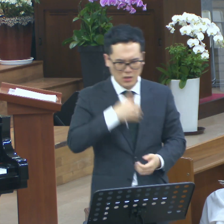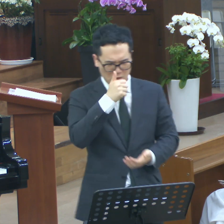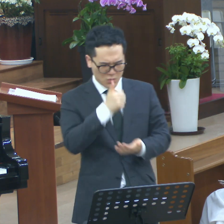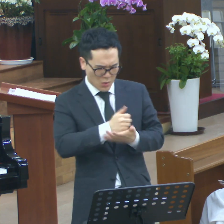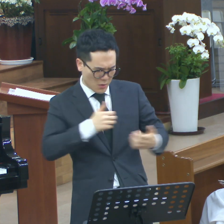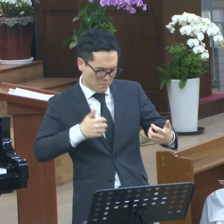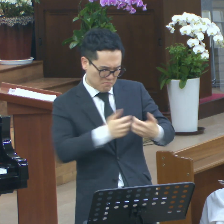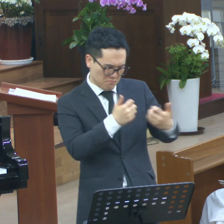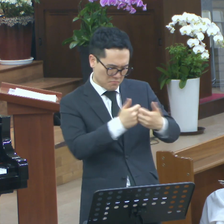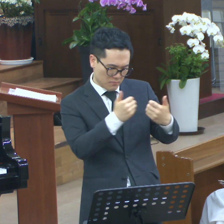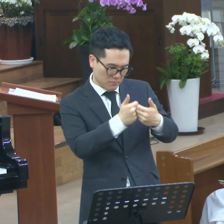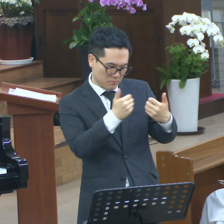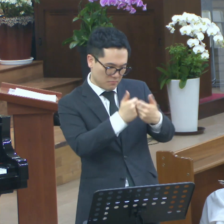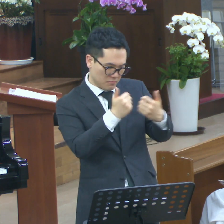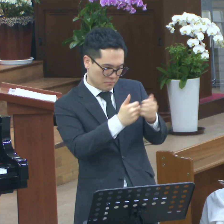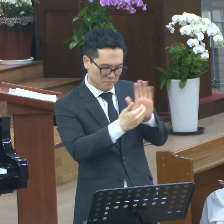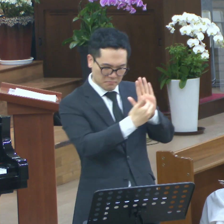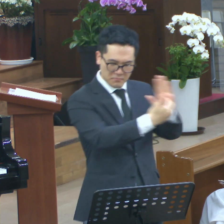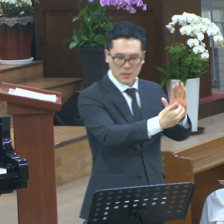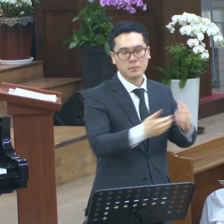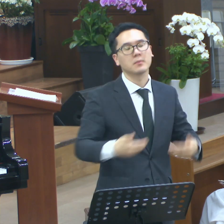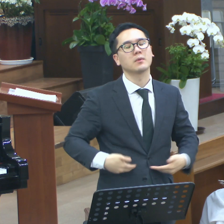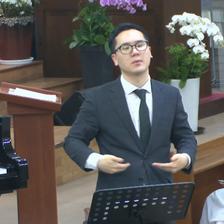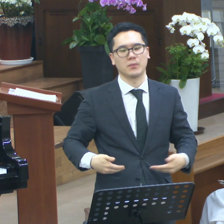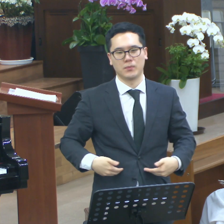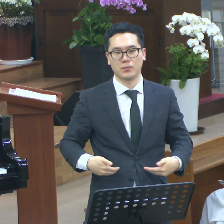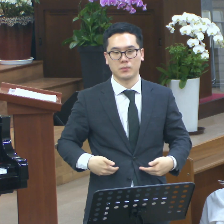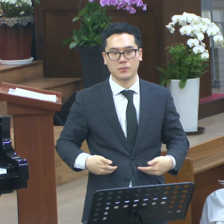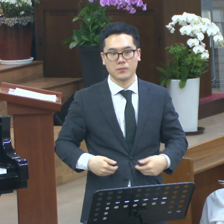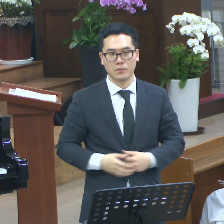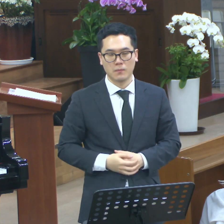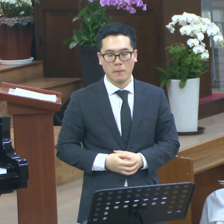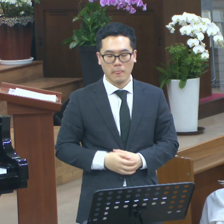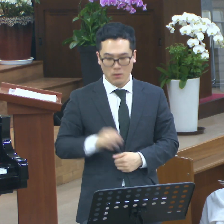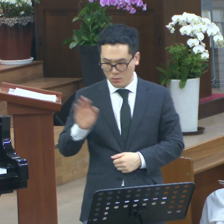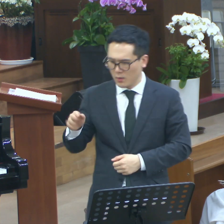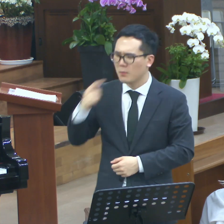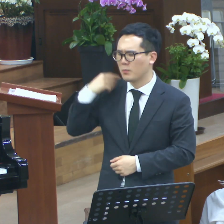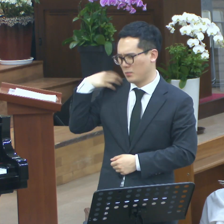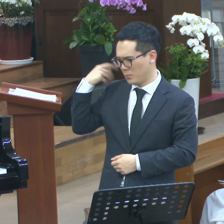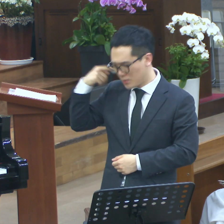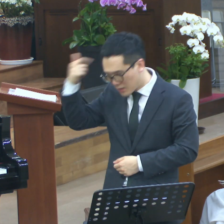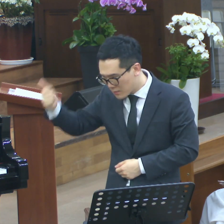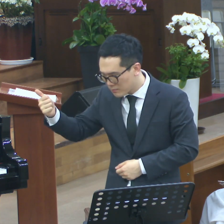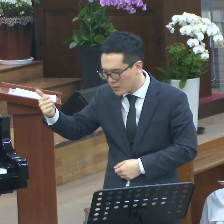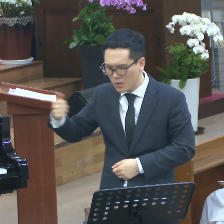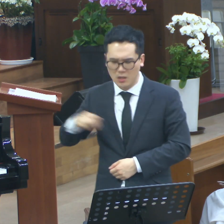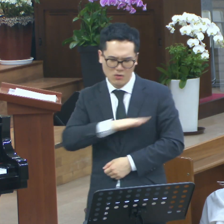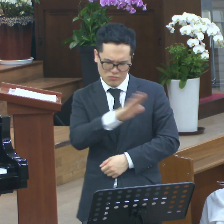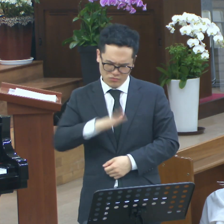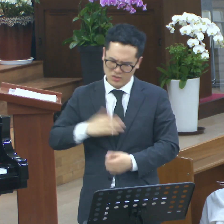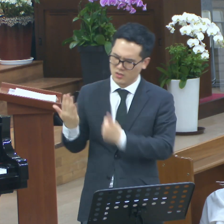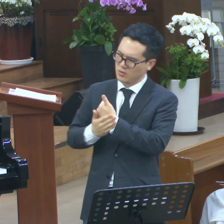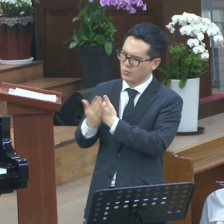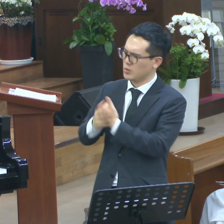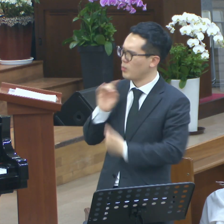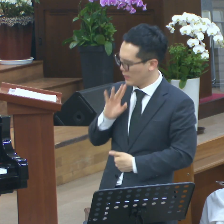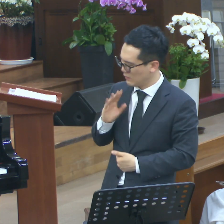거지. 목사님은 위로한 소리만 하면 돼요. 죄 얘기는 하지 마세요. 그건 진리를 어긋나게 하는